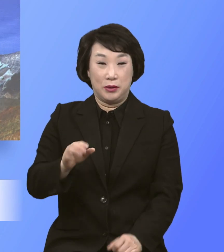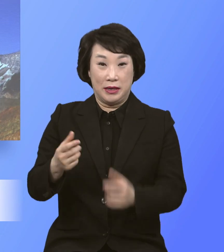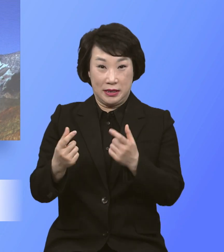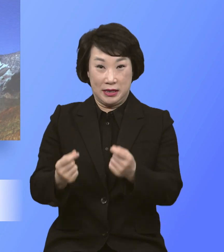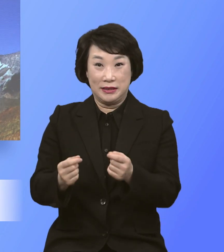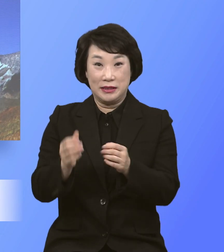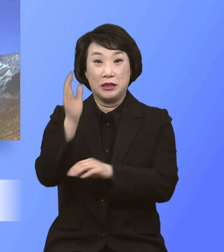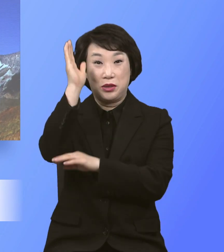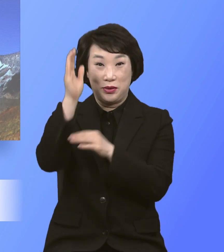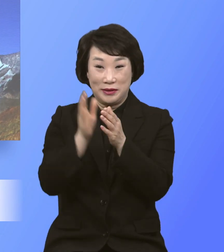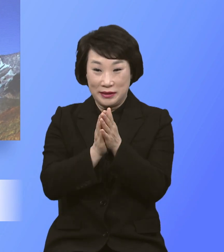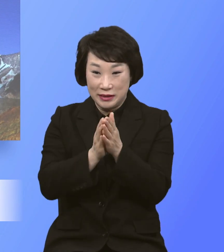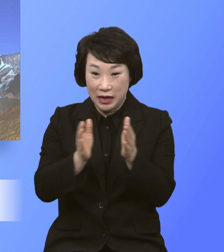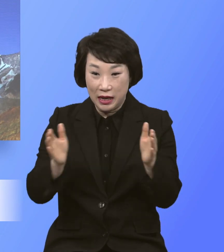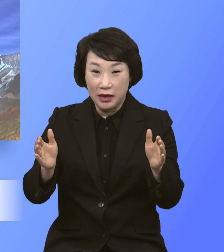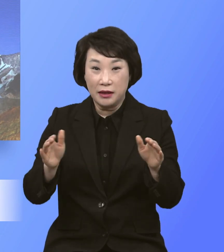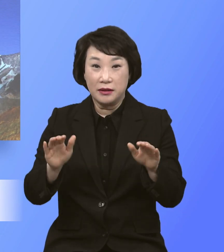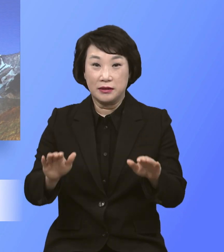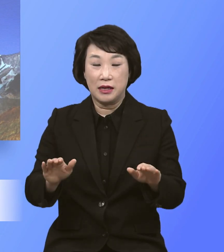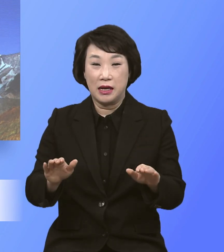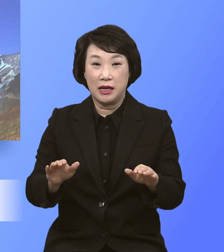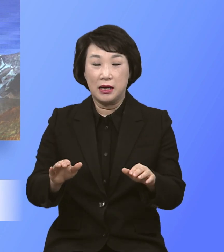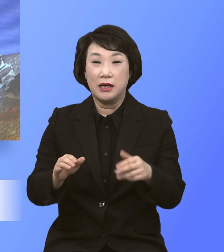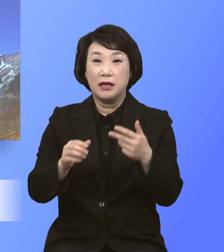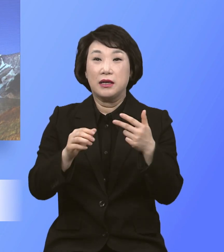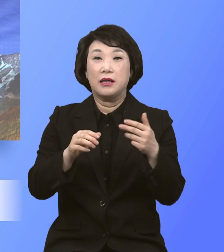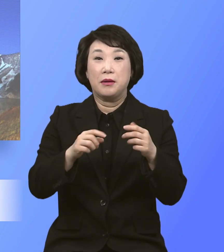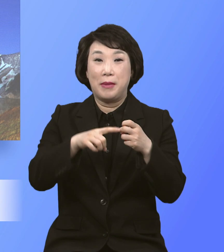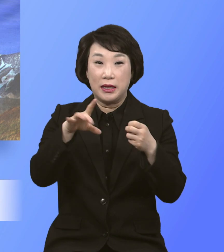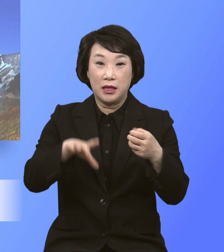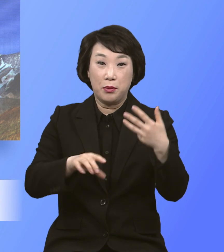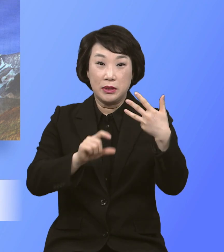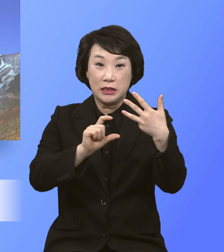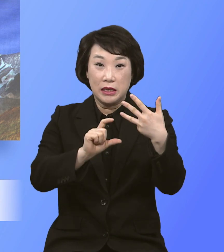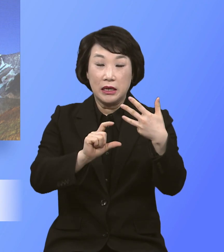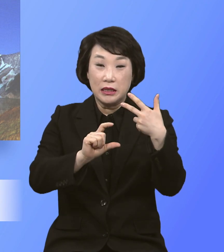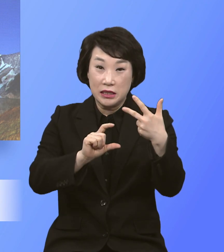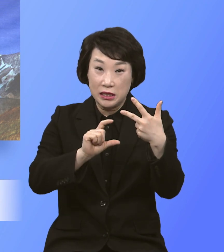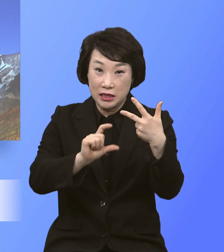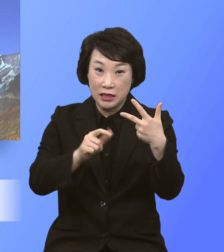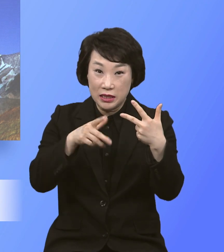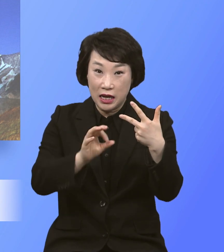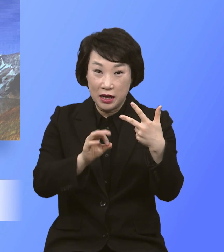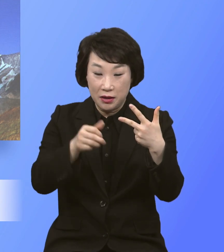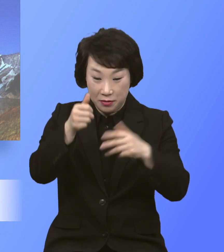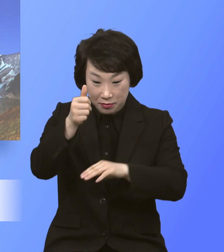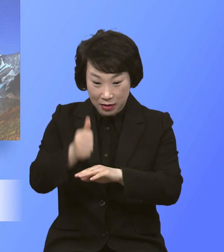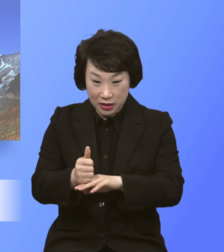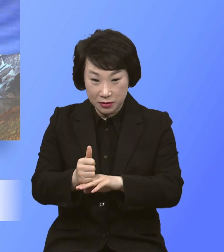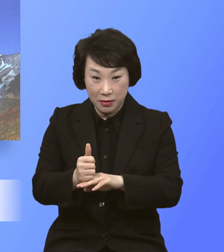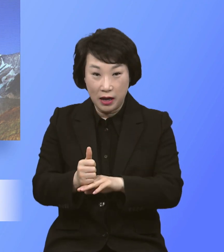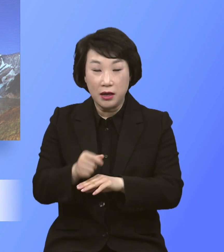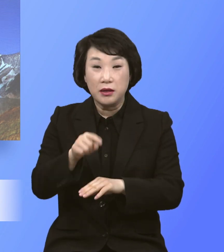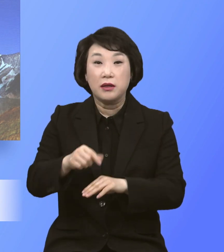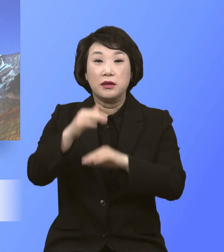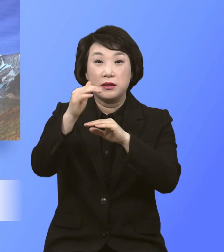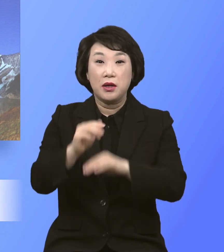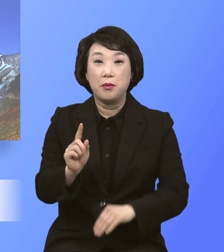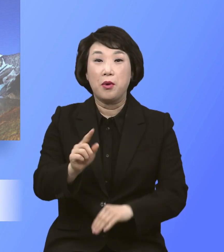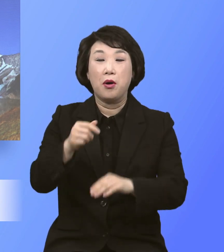그렇게 시작해서 7장 마지막 장에 비판하지